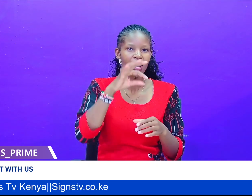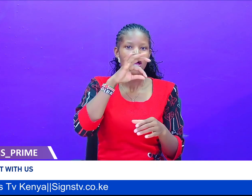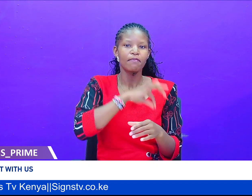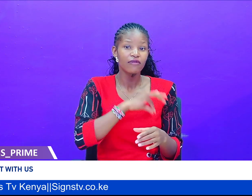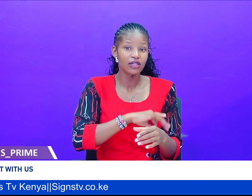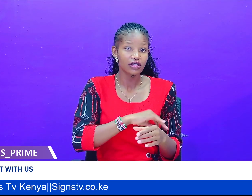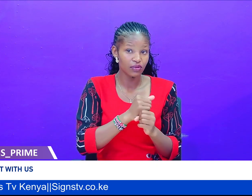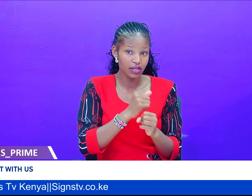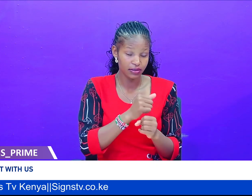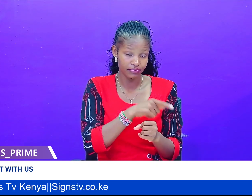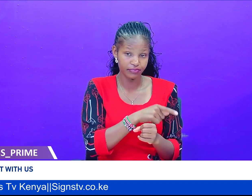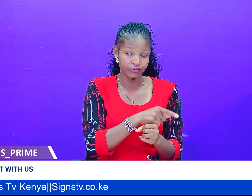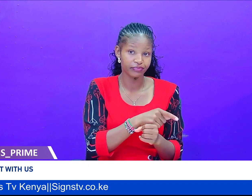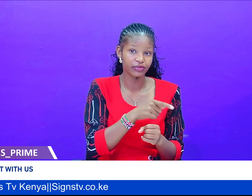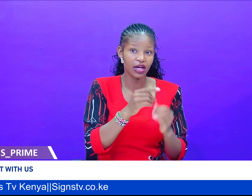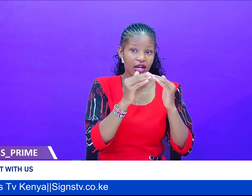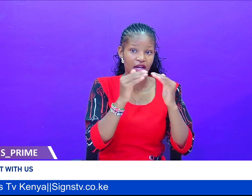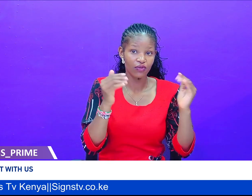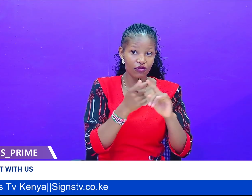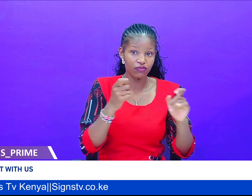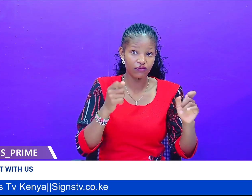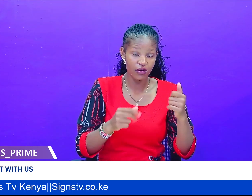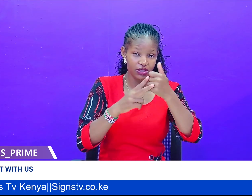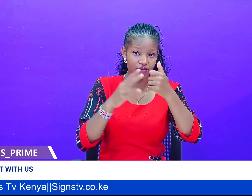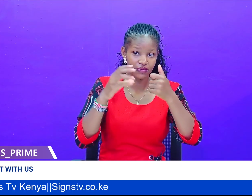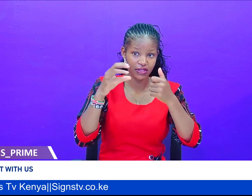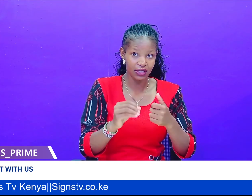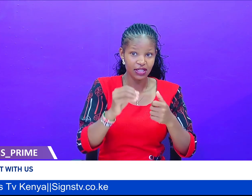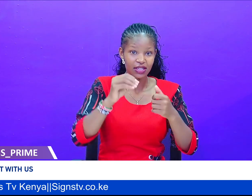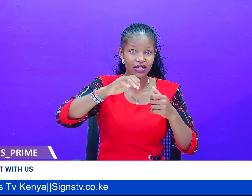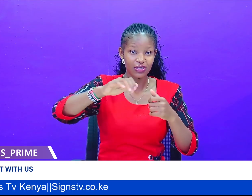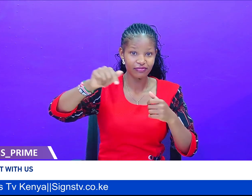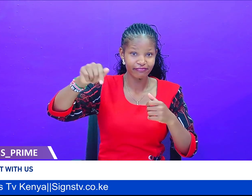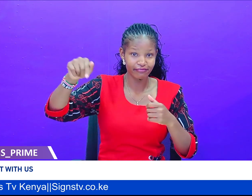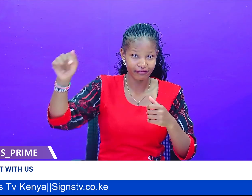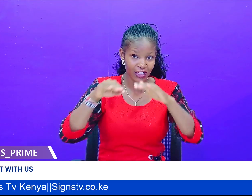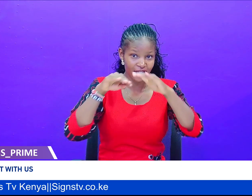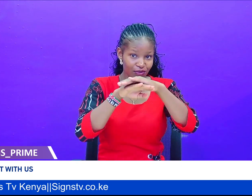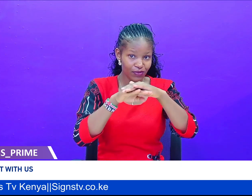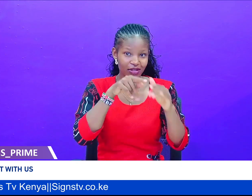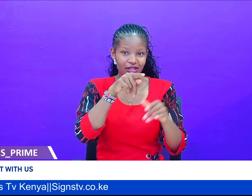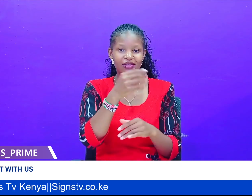The beneficiaries were drawn from 7 wards across the 3 counties, 30 from